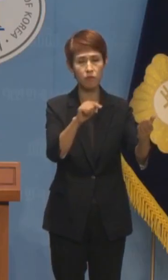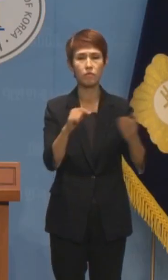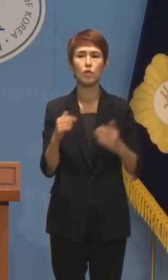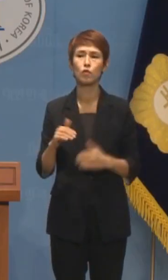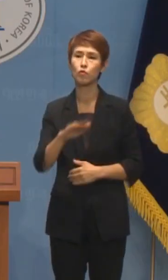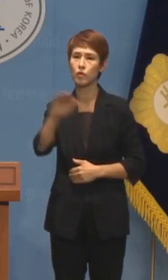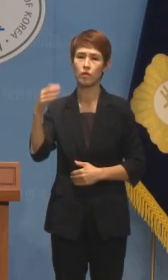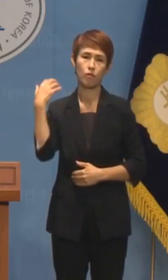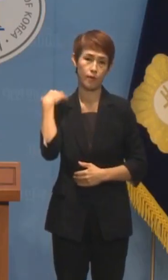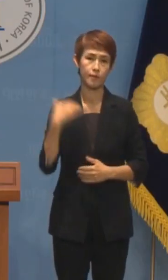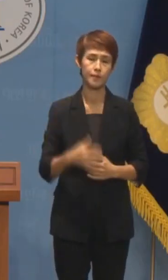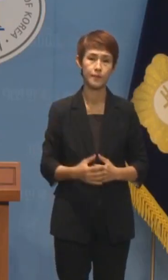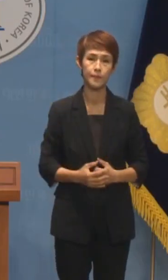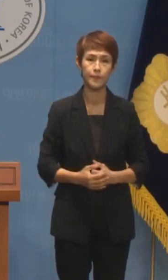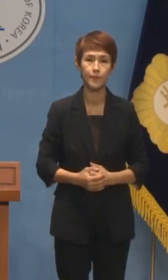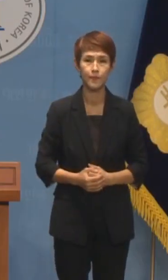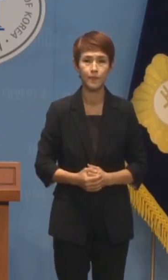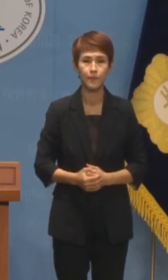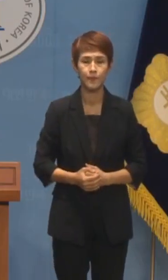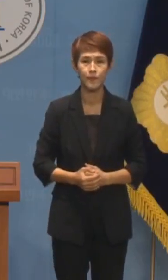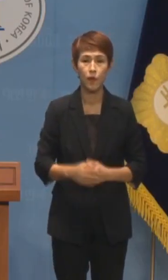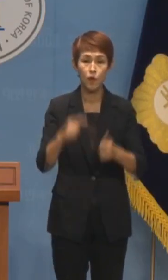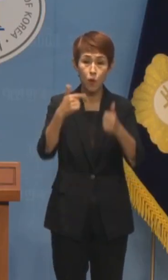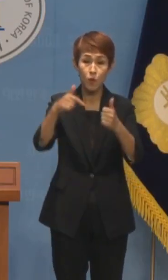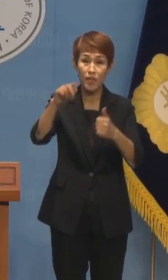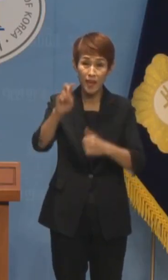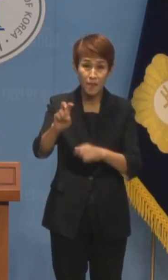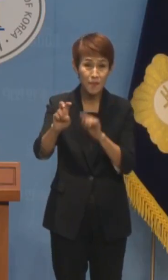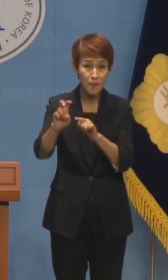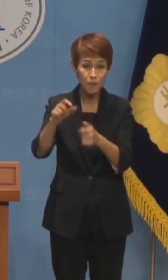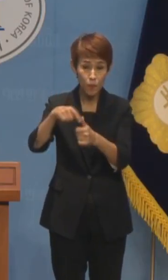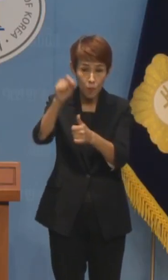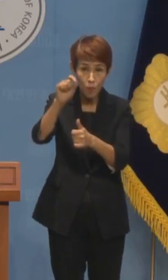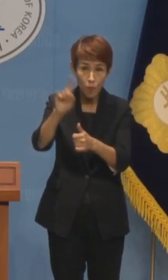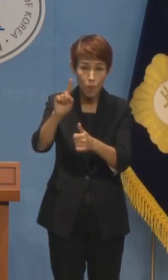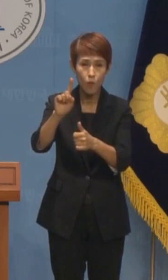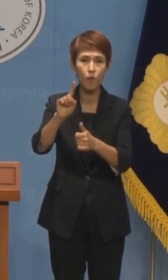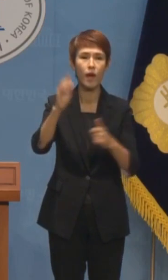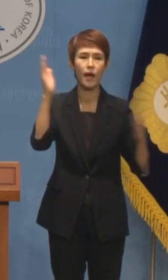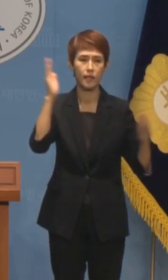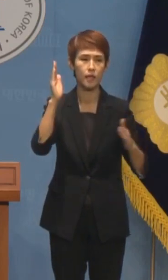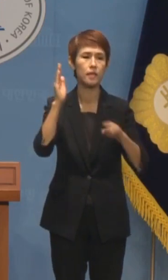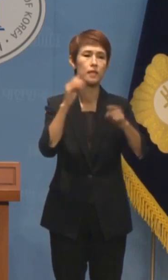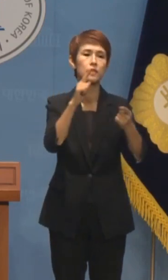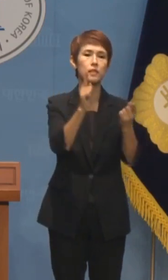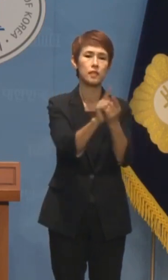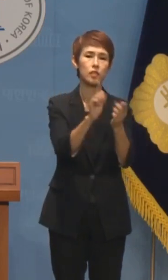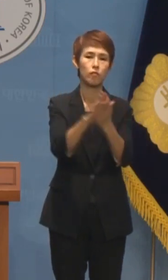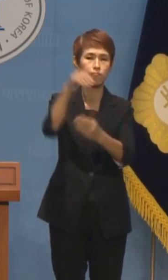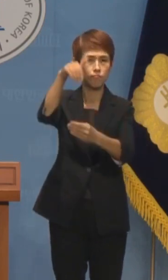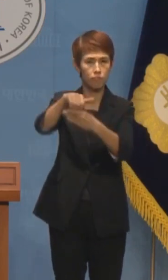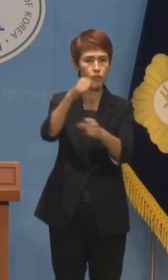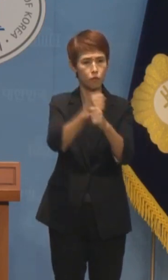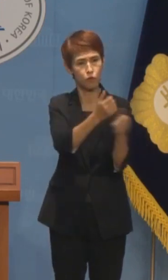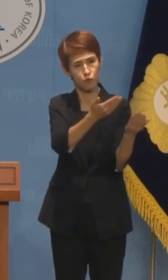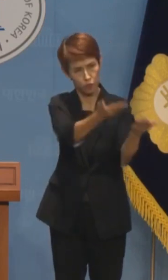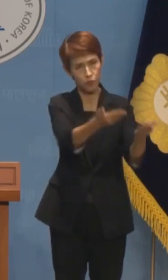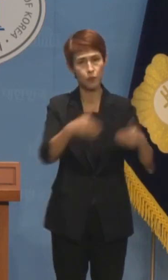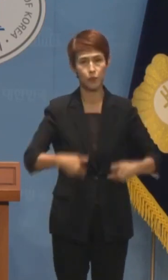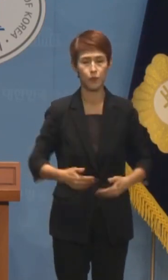어른들의 역할입니다. 적어도 교육감은 학생들이 직접 선택하게끔 만들어야 합니다.